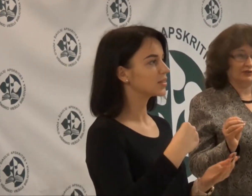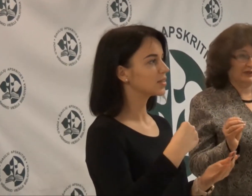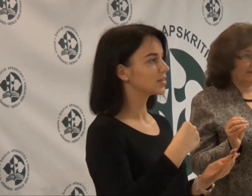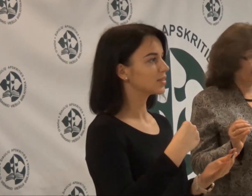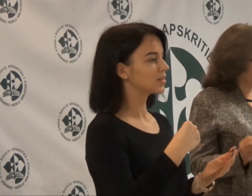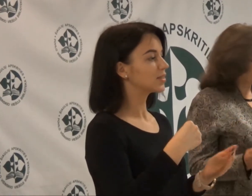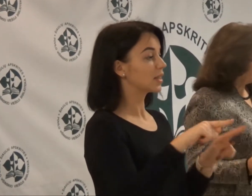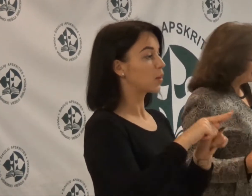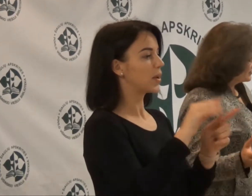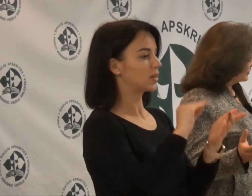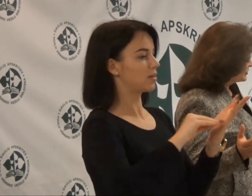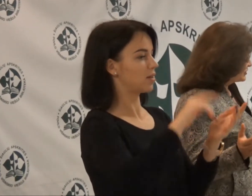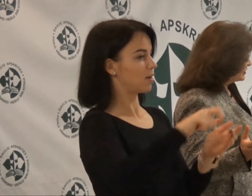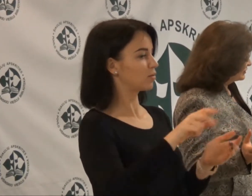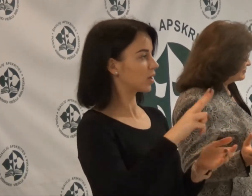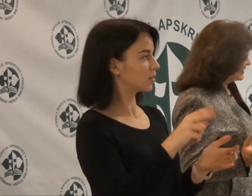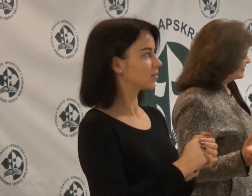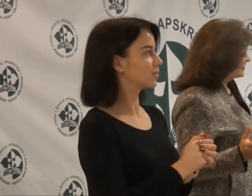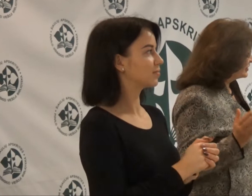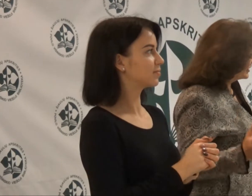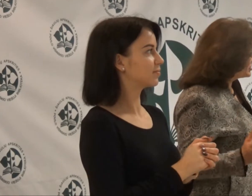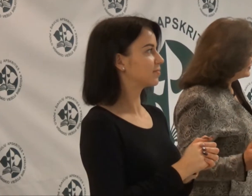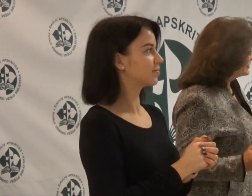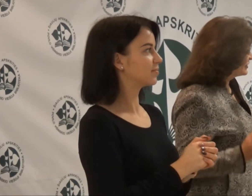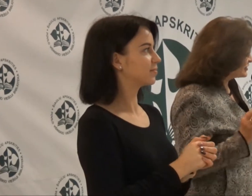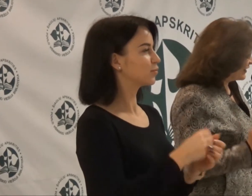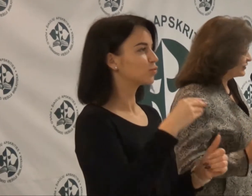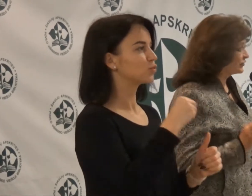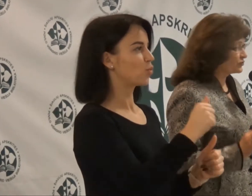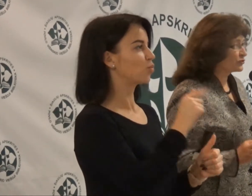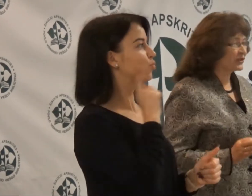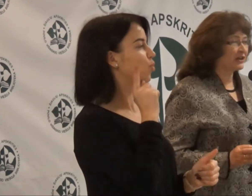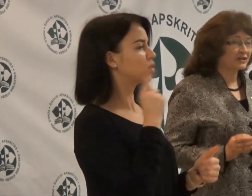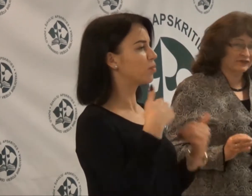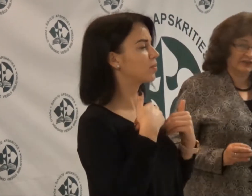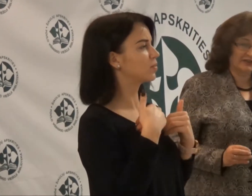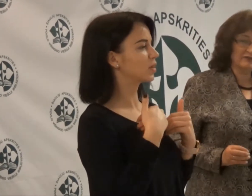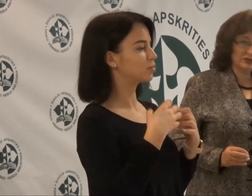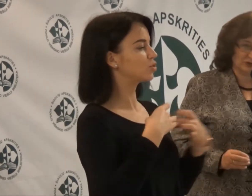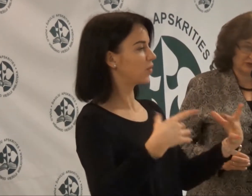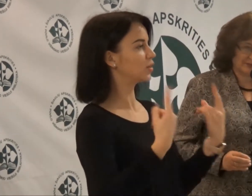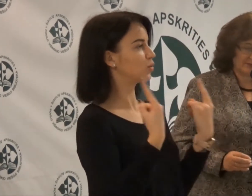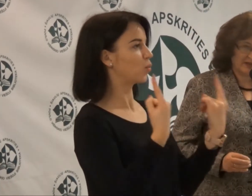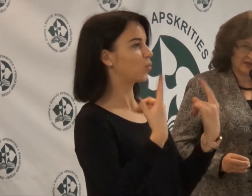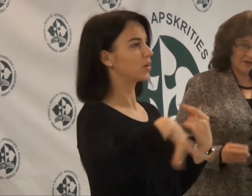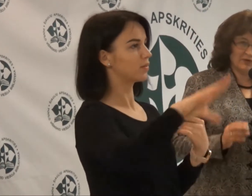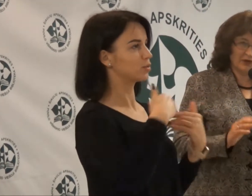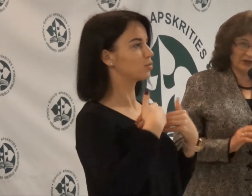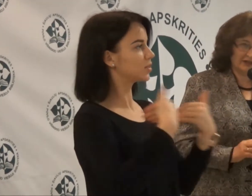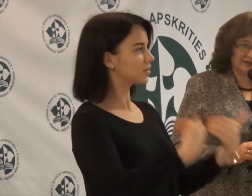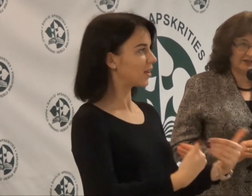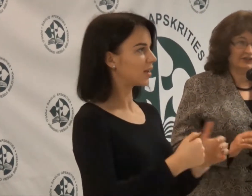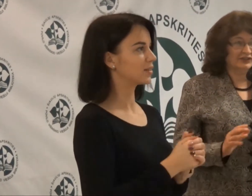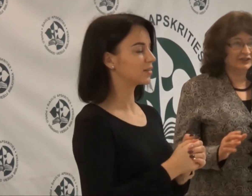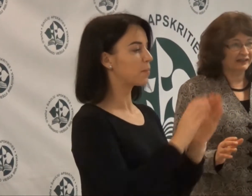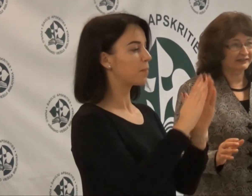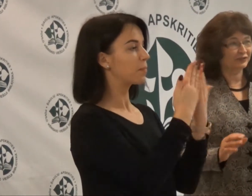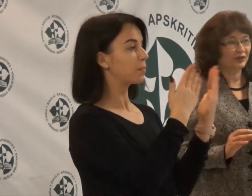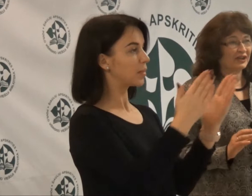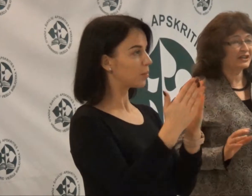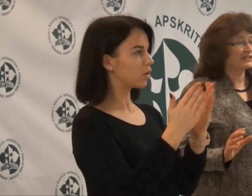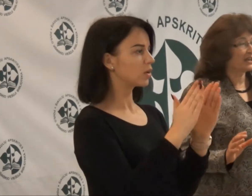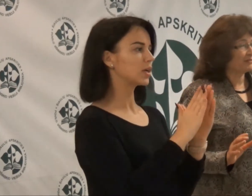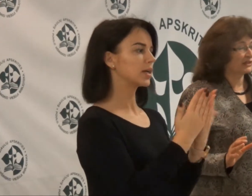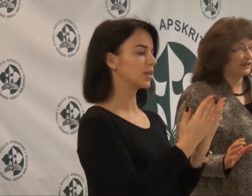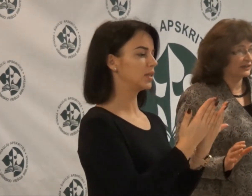žinoma autoriai. Šaunusis jaunime, didelė šventė ir sveikinu su šia švente visus. Biblioteka ir knyga,